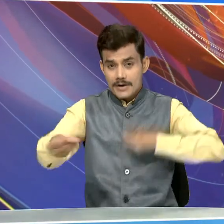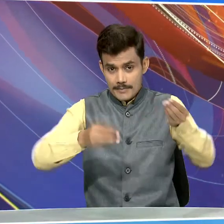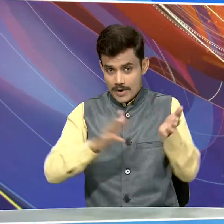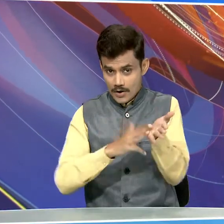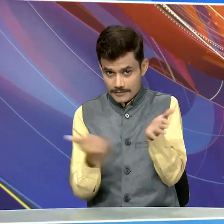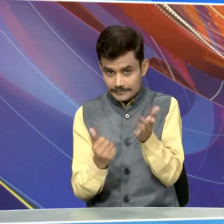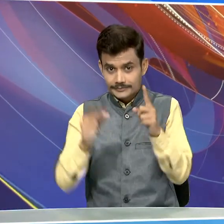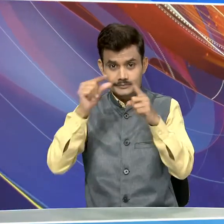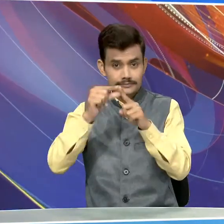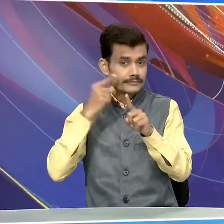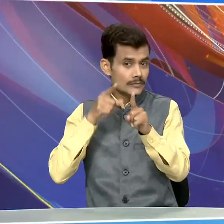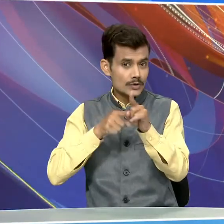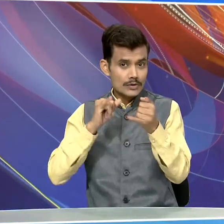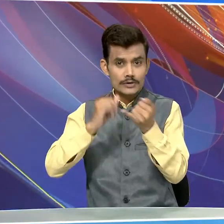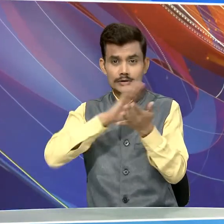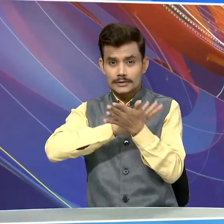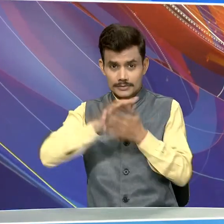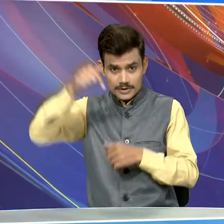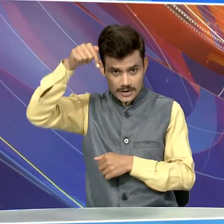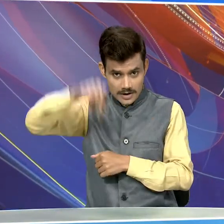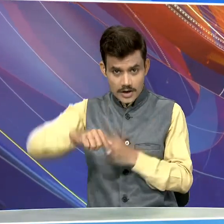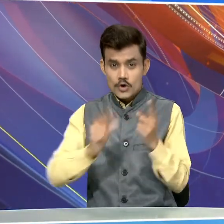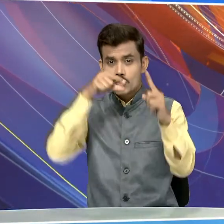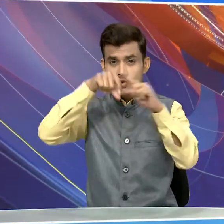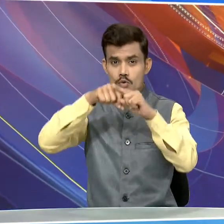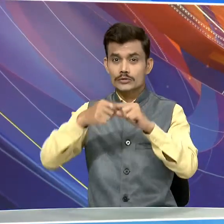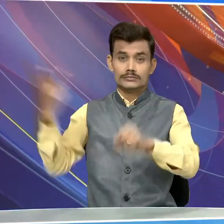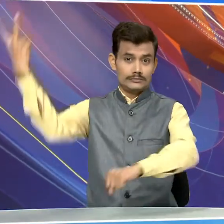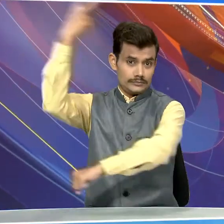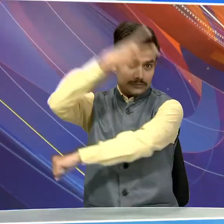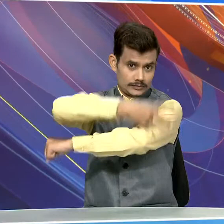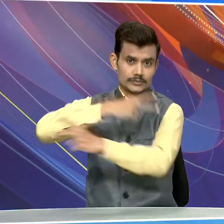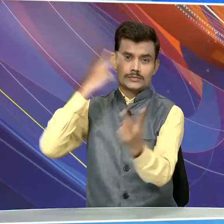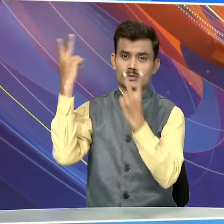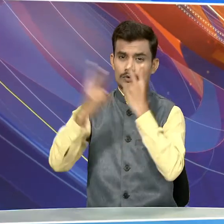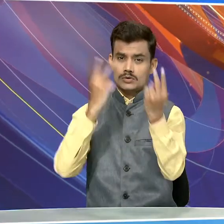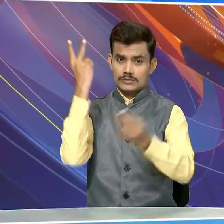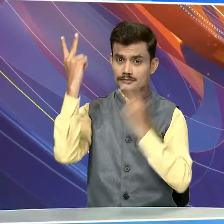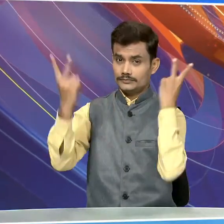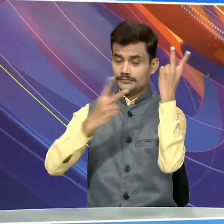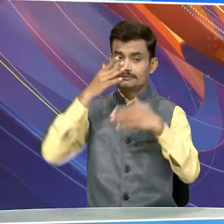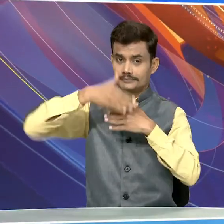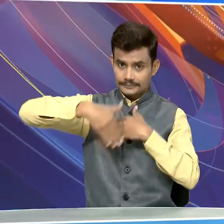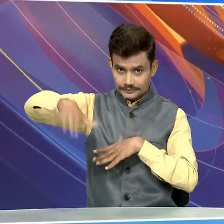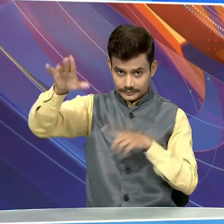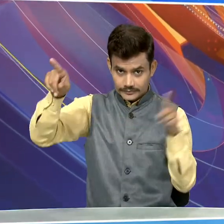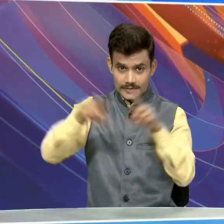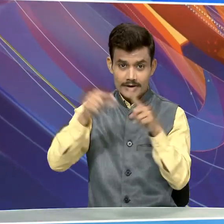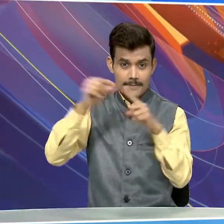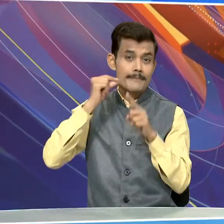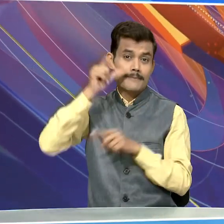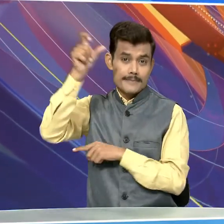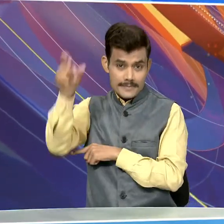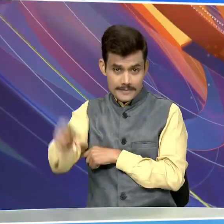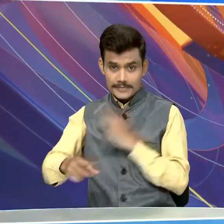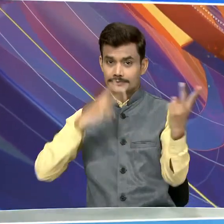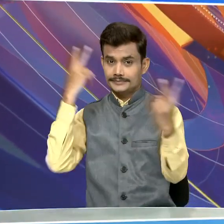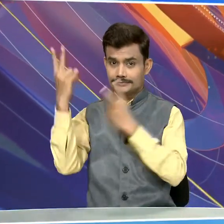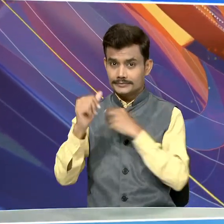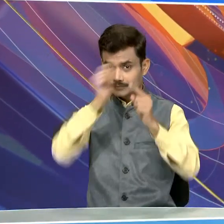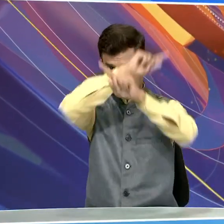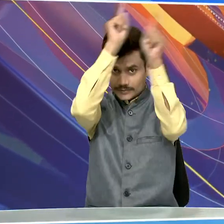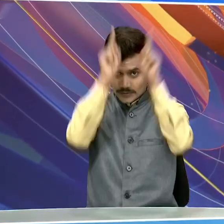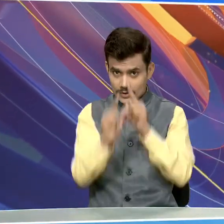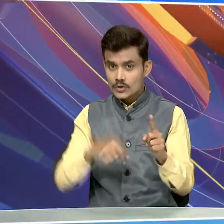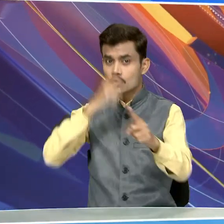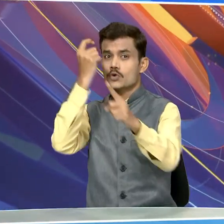वाणिज्य और उद्योग मंत्री पीयूष गोयल आज ब्रिटेन की दो दिवसीय यात्रा पर रवाना होंगे। पीयूष गोयल की ये यात्रा भारत